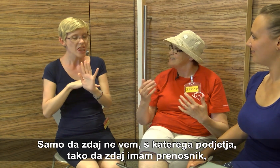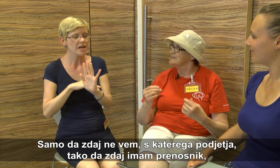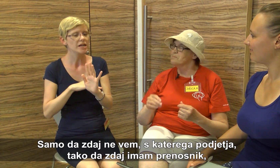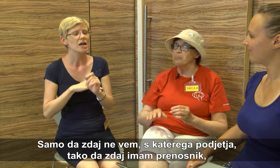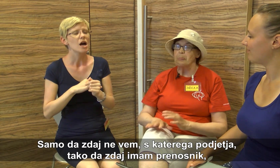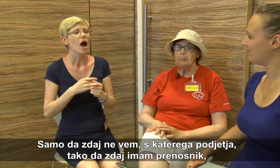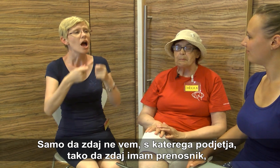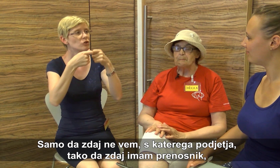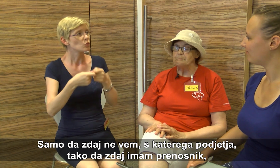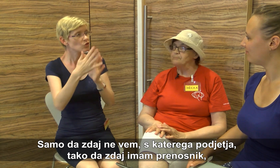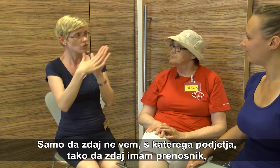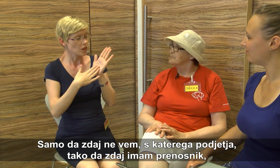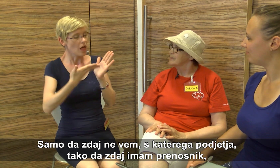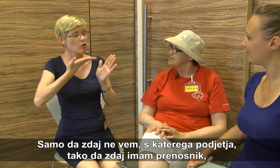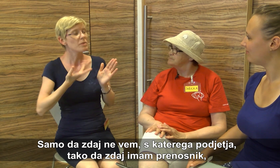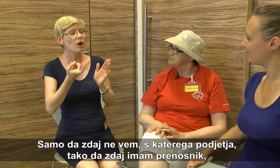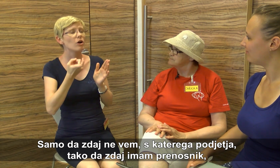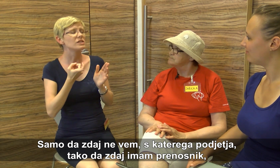podjetja.